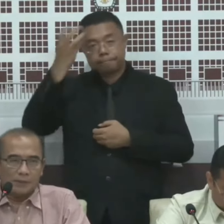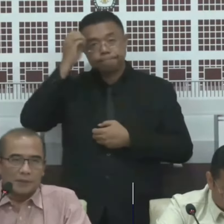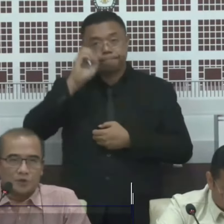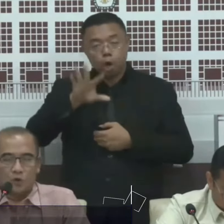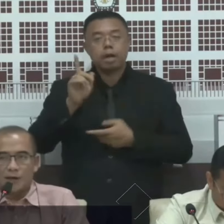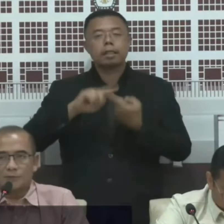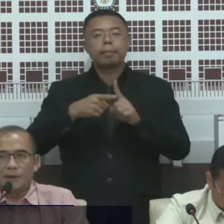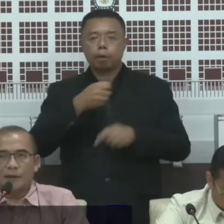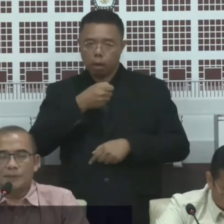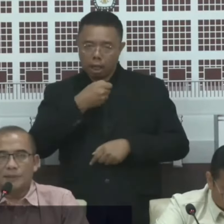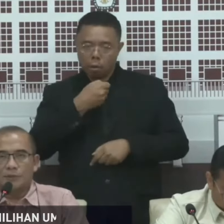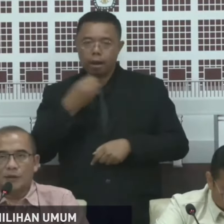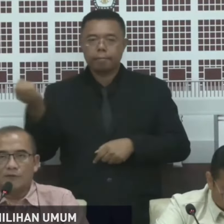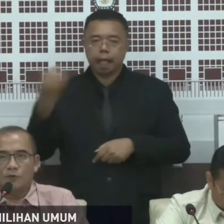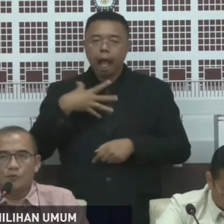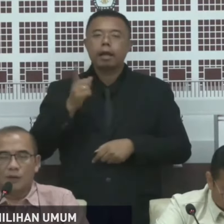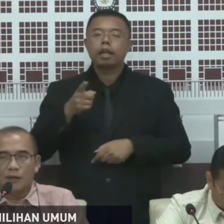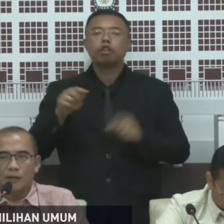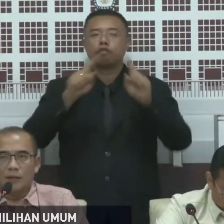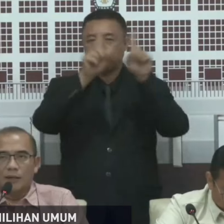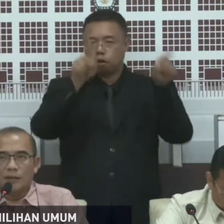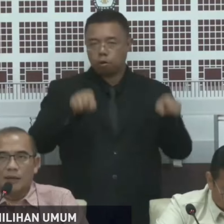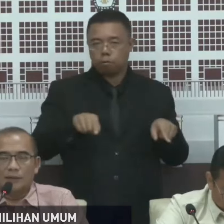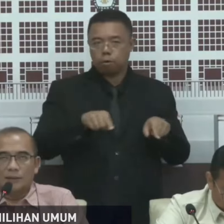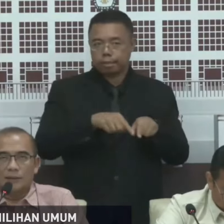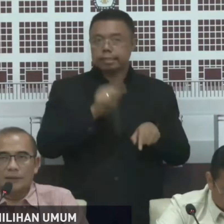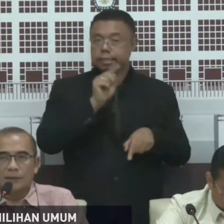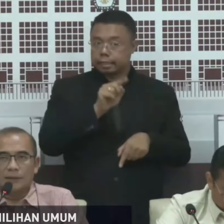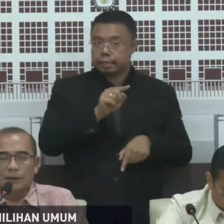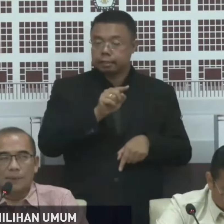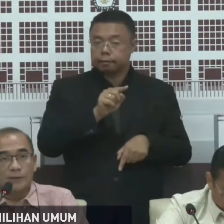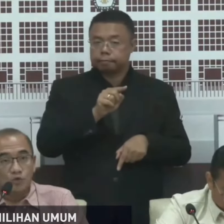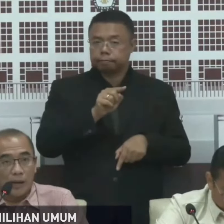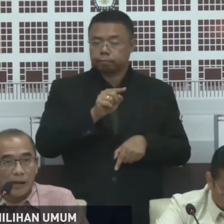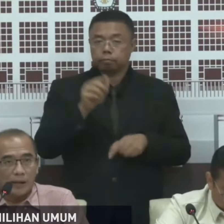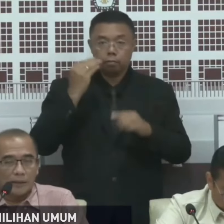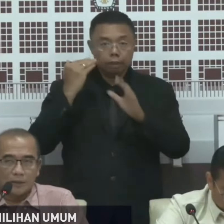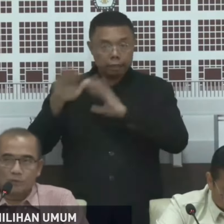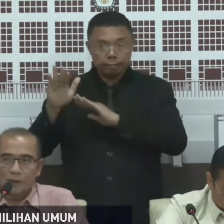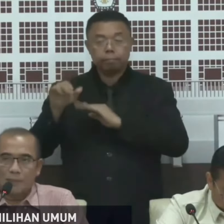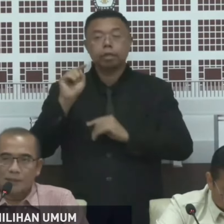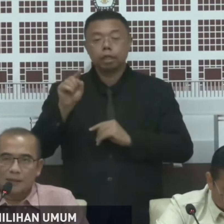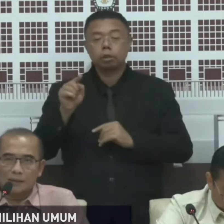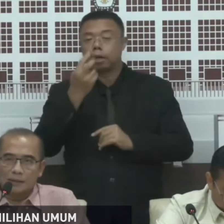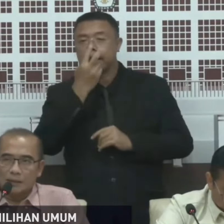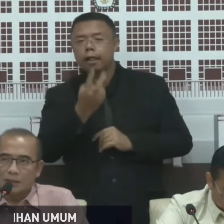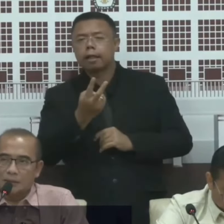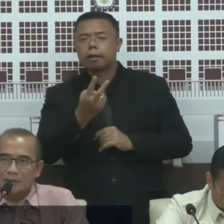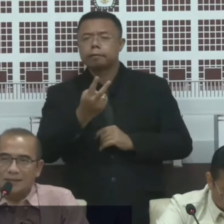teman-teman jurnalis kepada kami, itu adalah formulir yang diunggah itu nampaknya